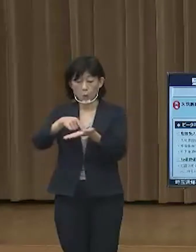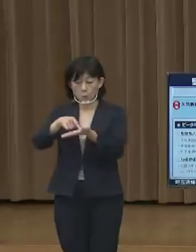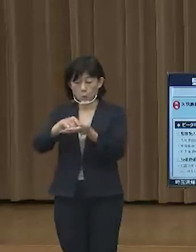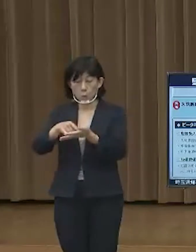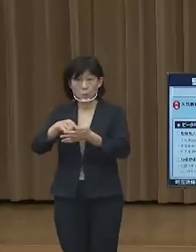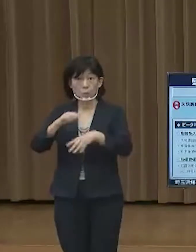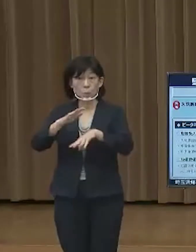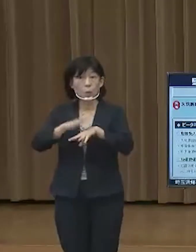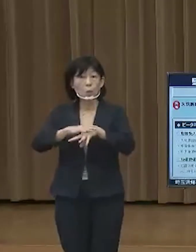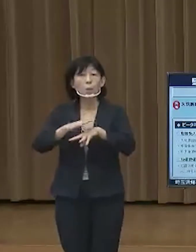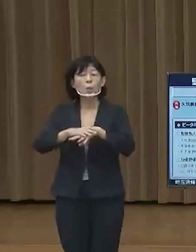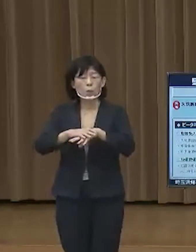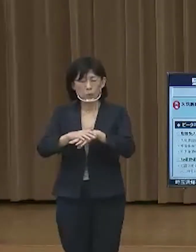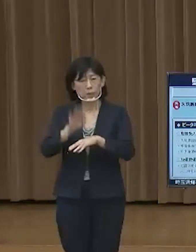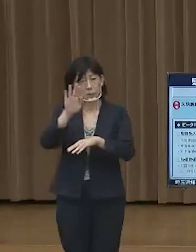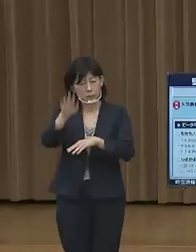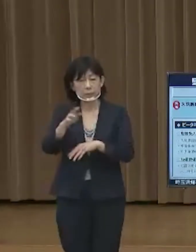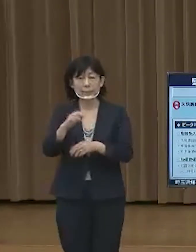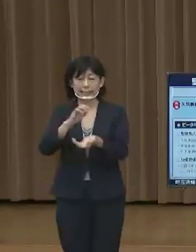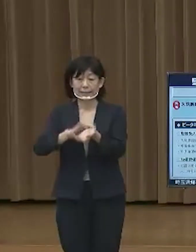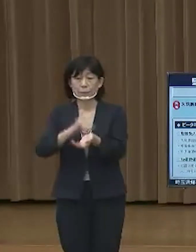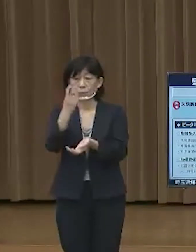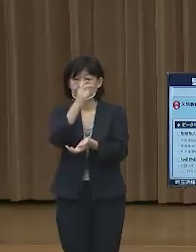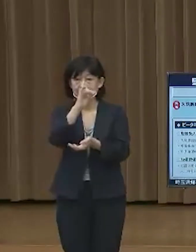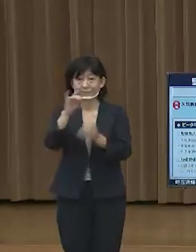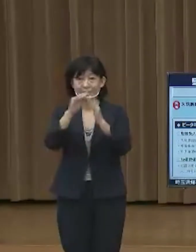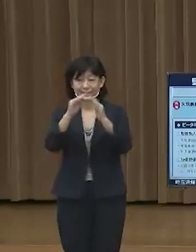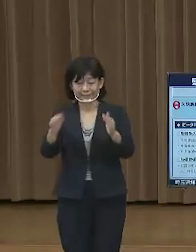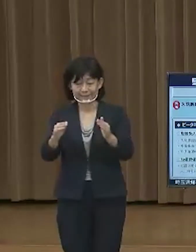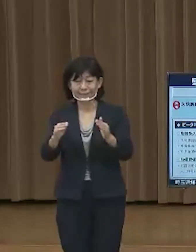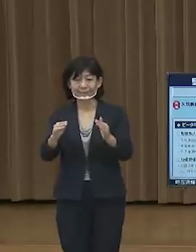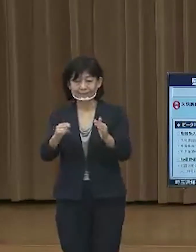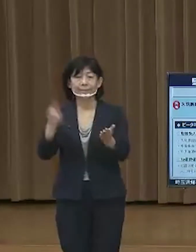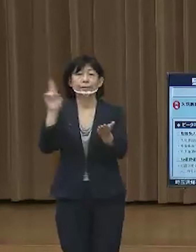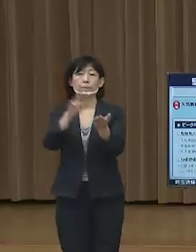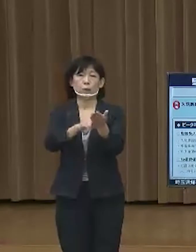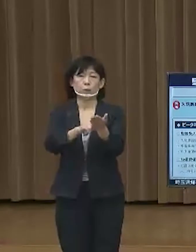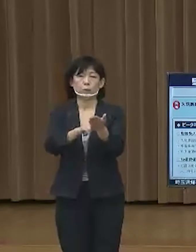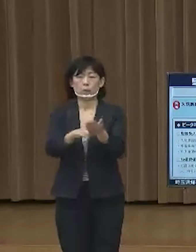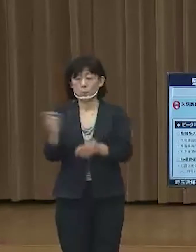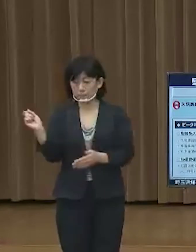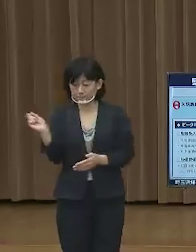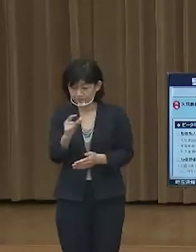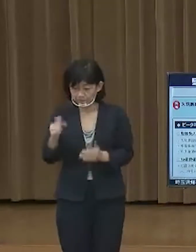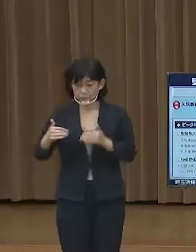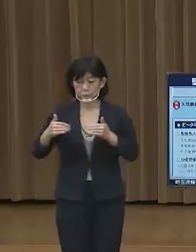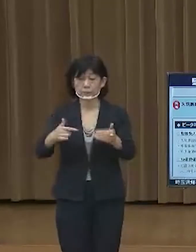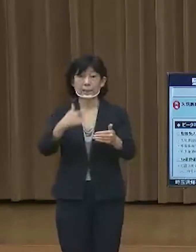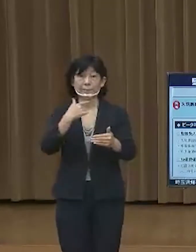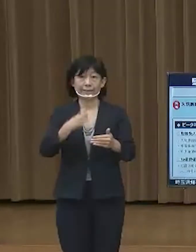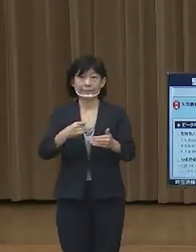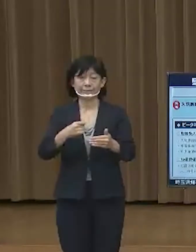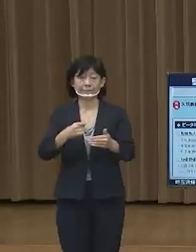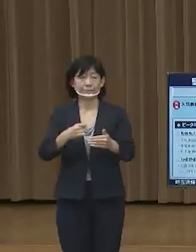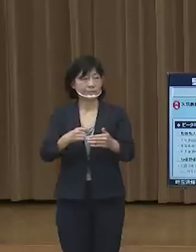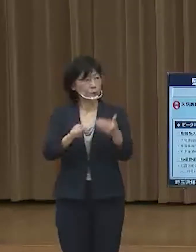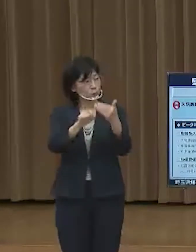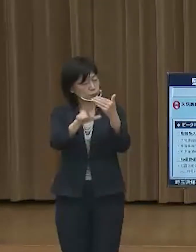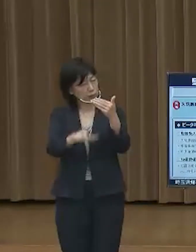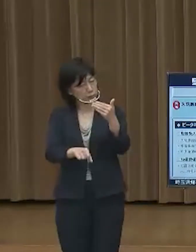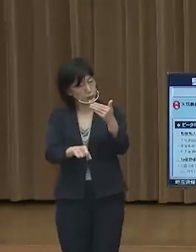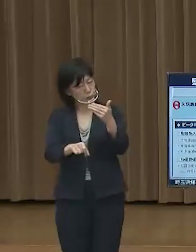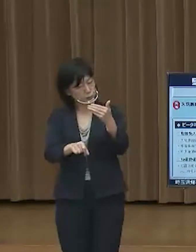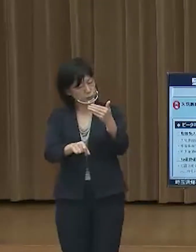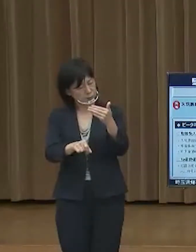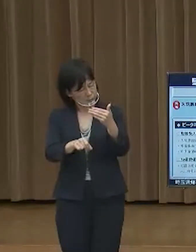医療審議会で決定をさせていただきますけれども、これは可及的速やかに9月の第3週って言ったっけ、まだ